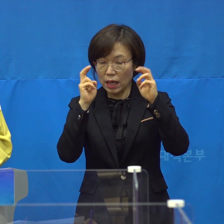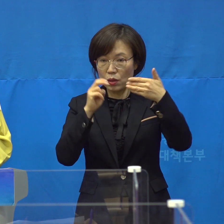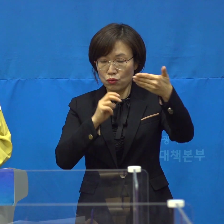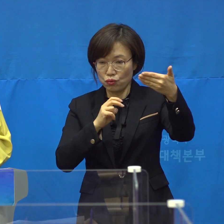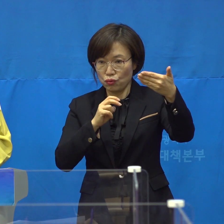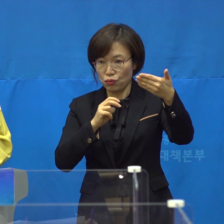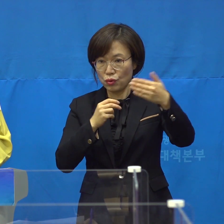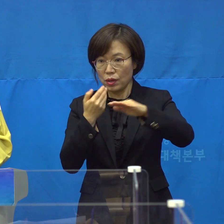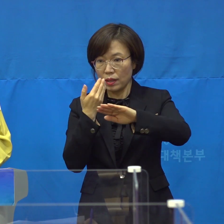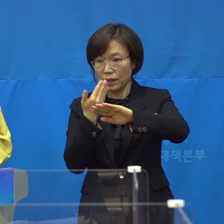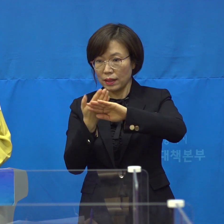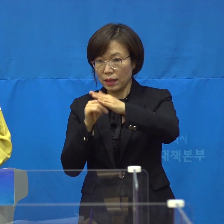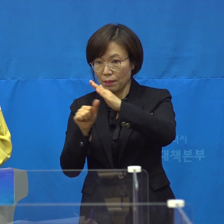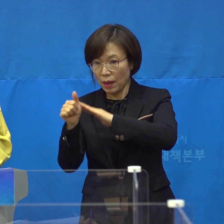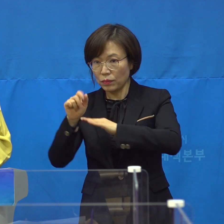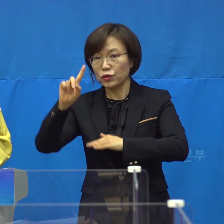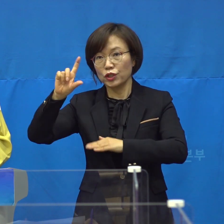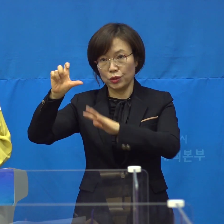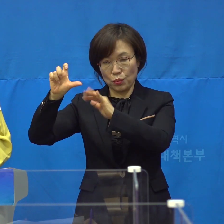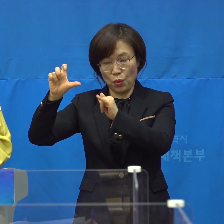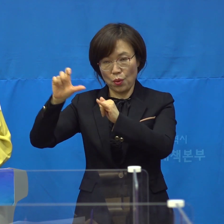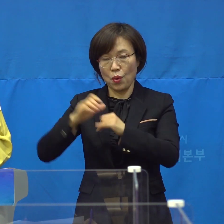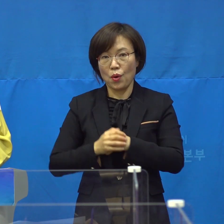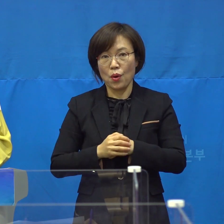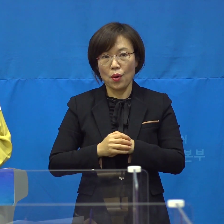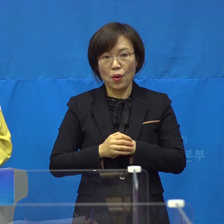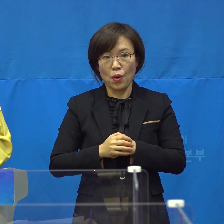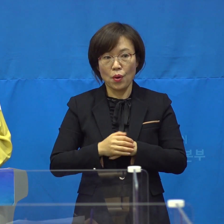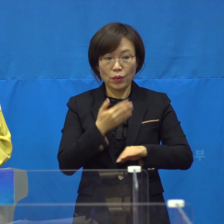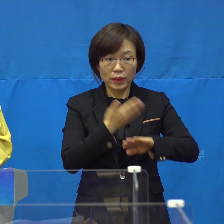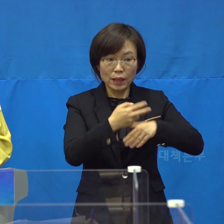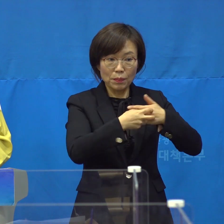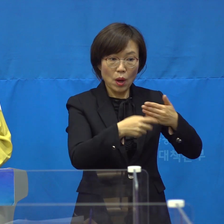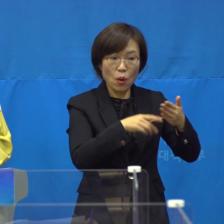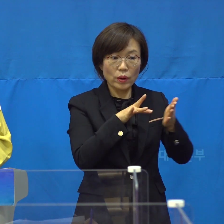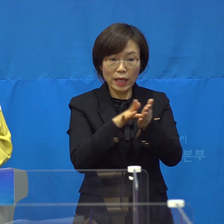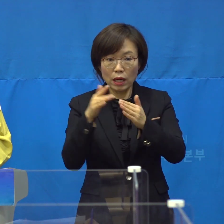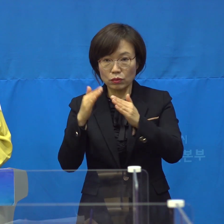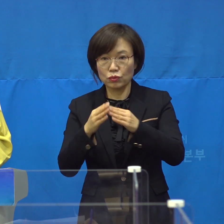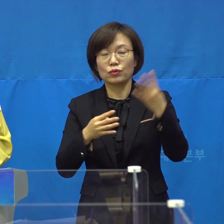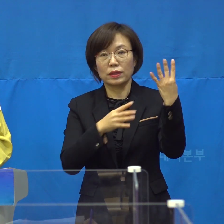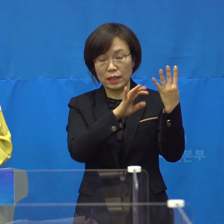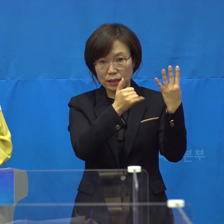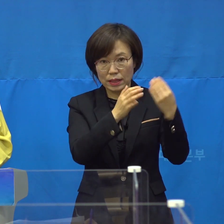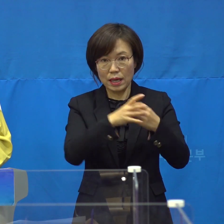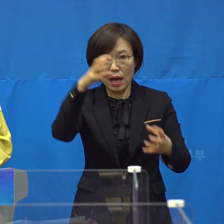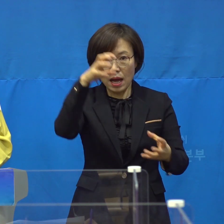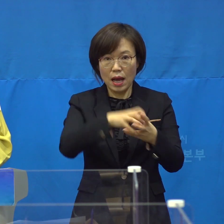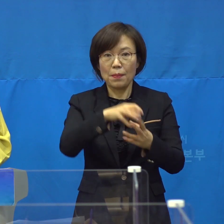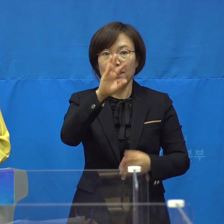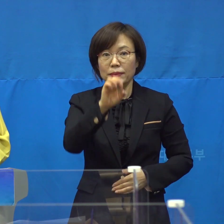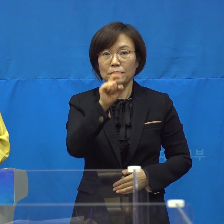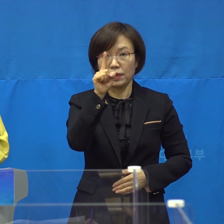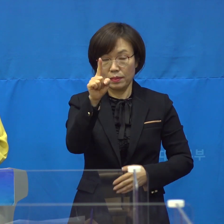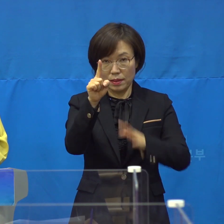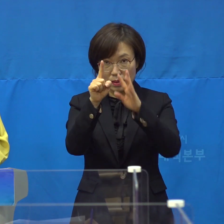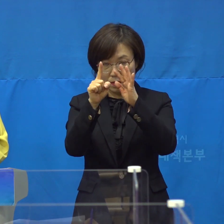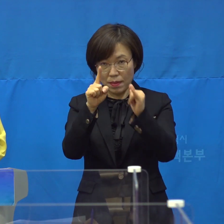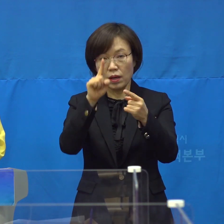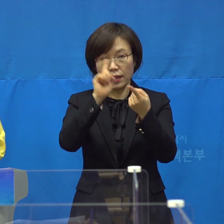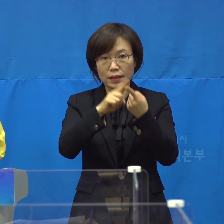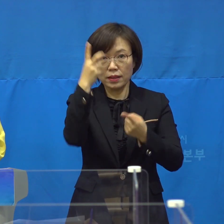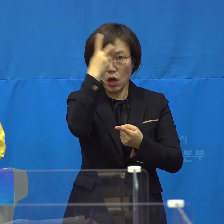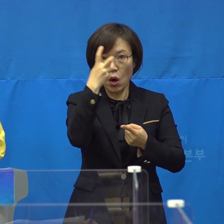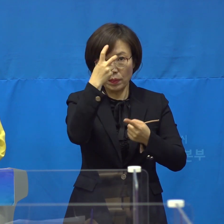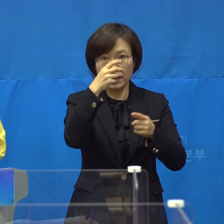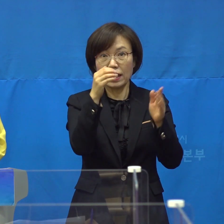B 방문 가정 15명, C 병원 약국 4명, 총 31명에 대해서